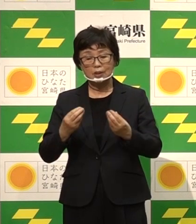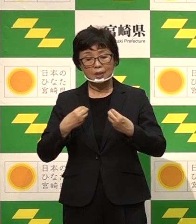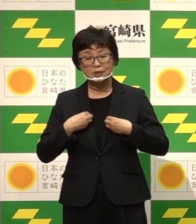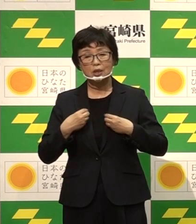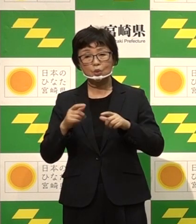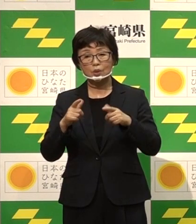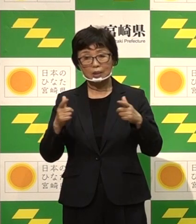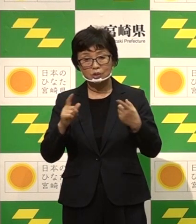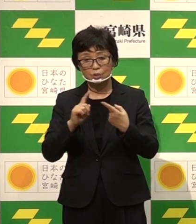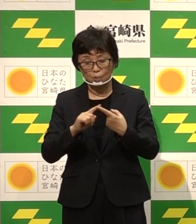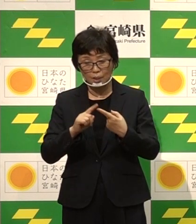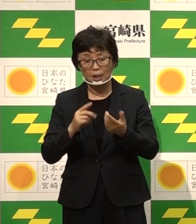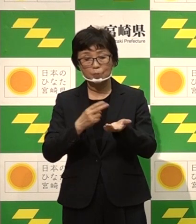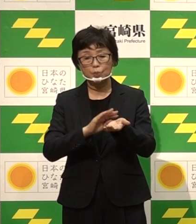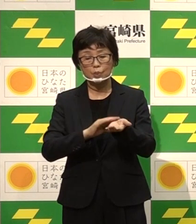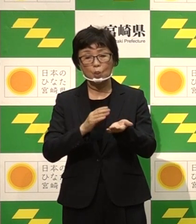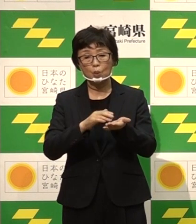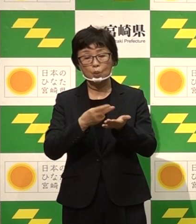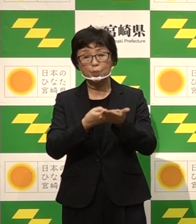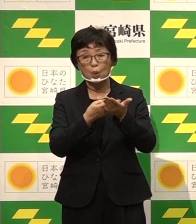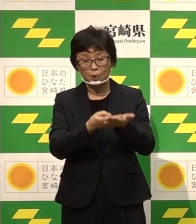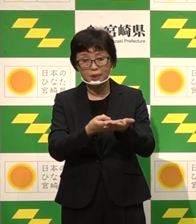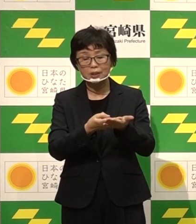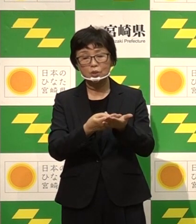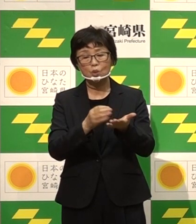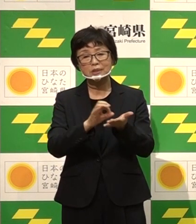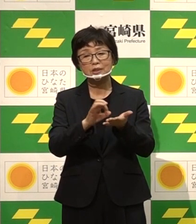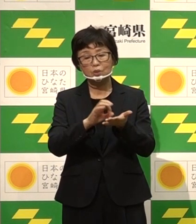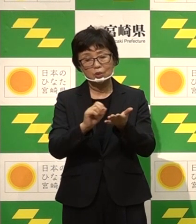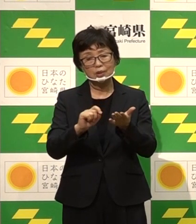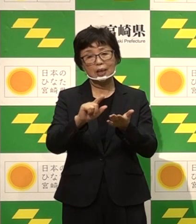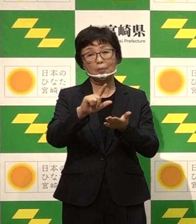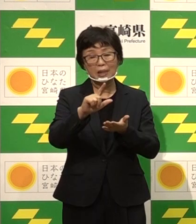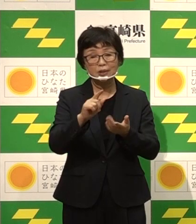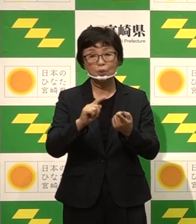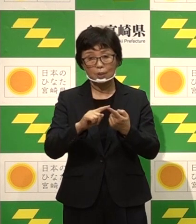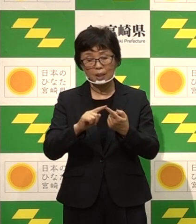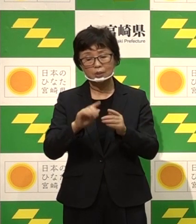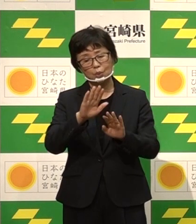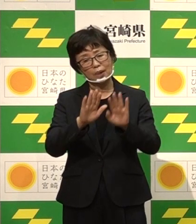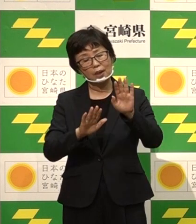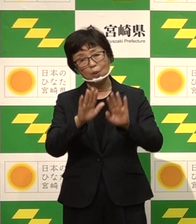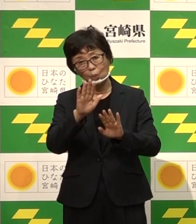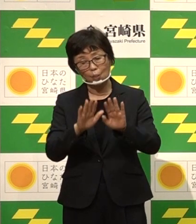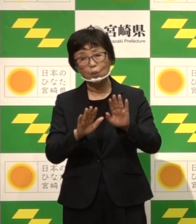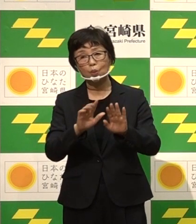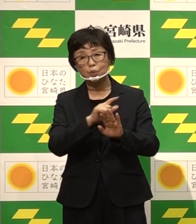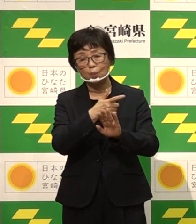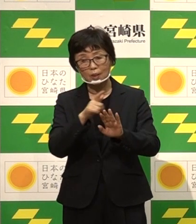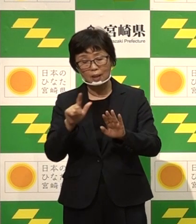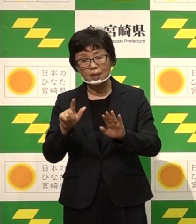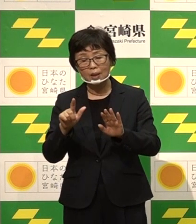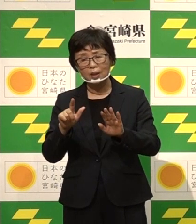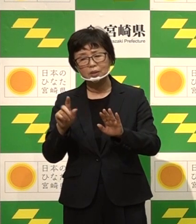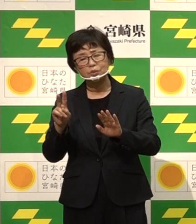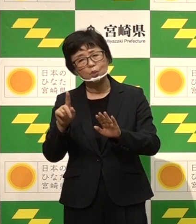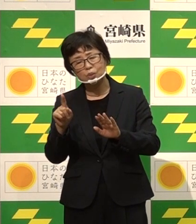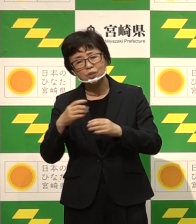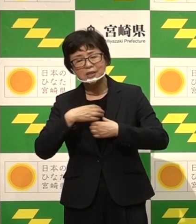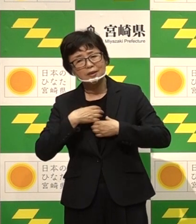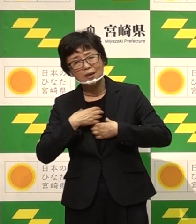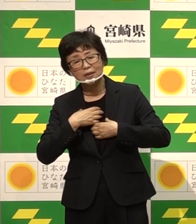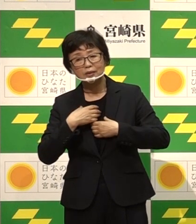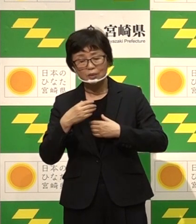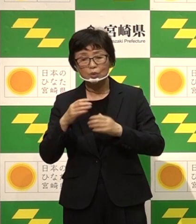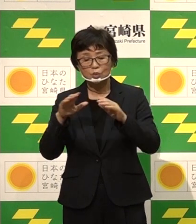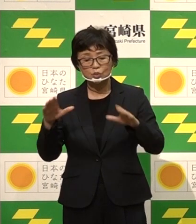者の伸びだとか病床 の、 その使用率の高まりのこう傾向とかですね、そのリスクがどのようにあるのかという